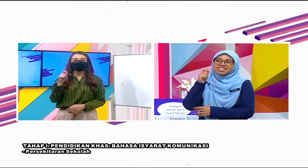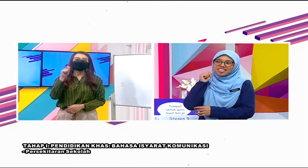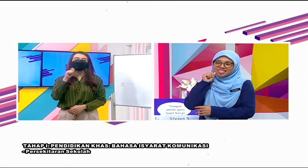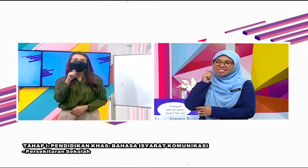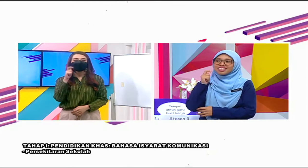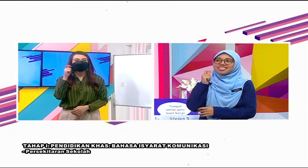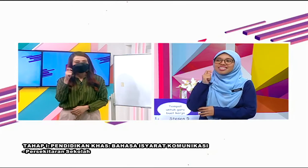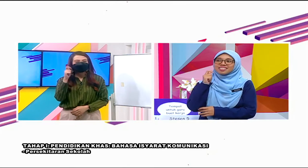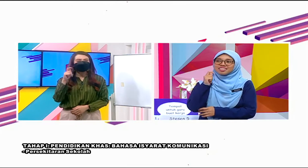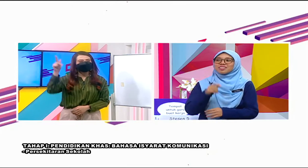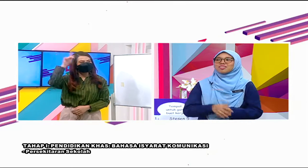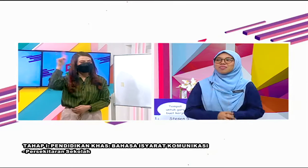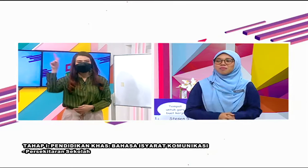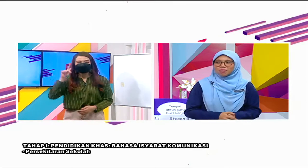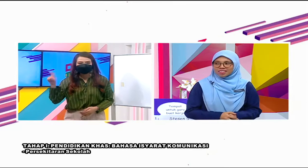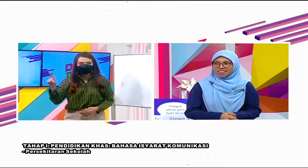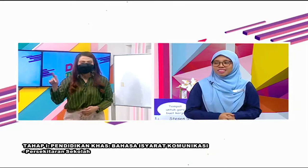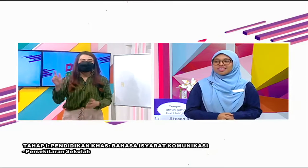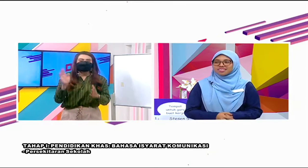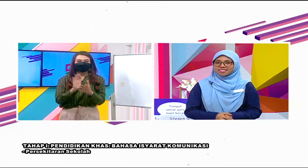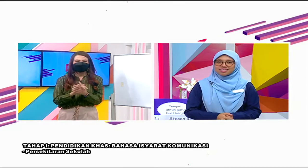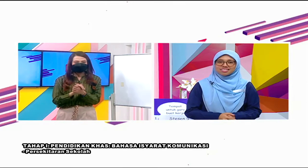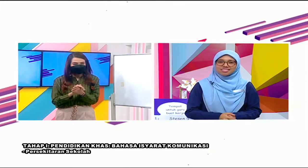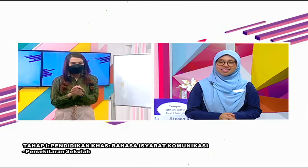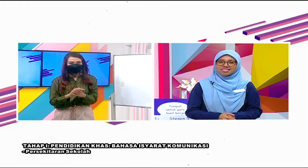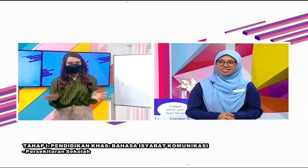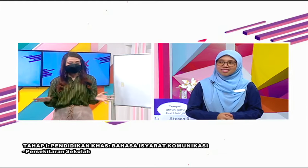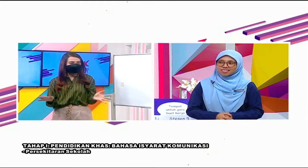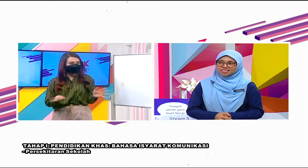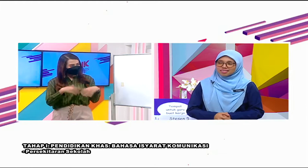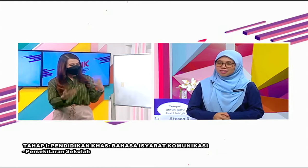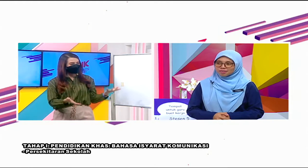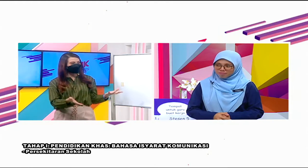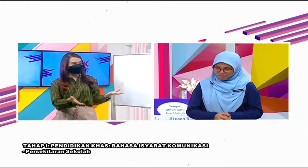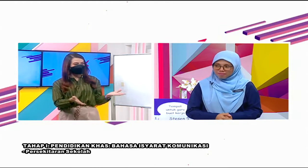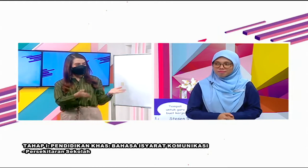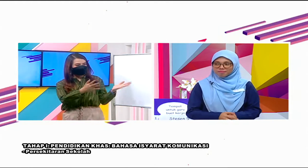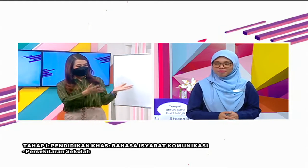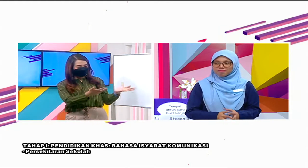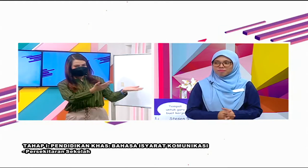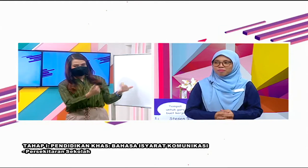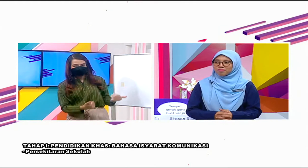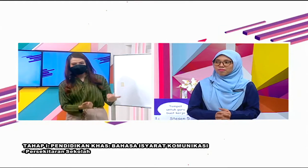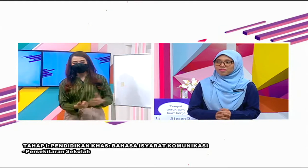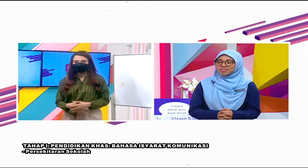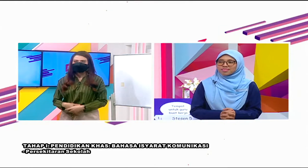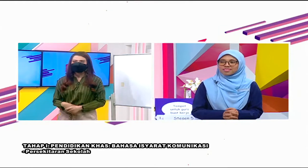Cikgu Atika dan juga Cikgu Kazain. Kerana hari ini telah sama-sama kita belajar dengan pembelajaran yang diajar oleh